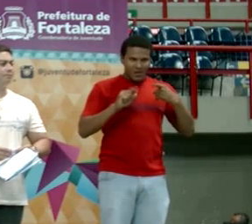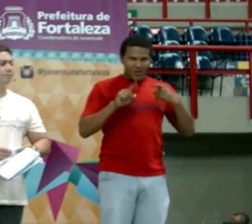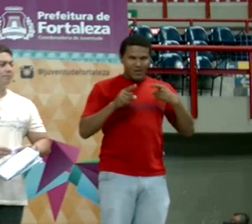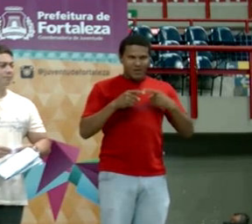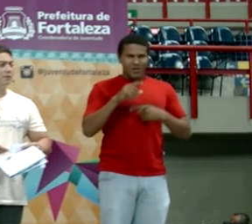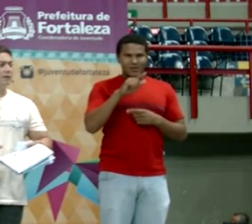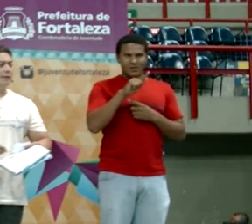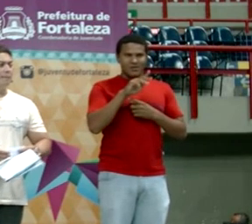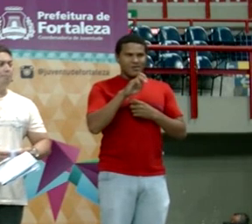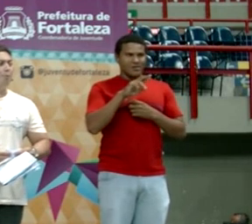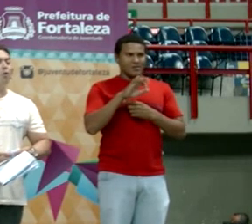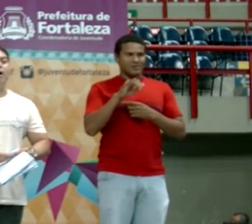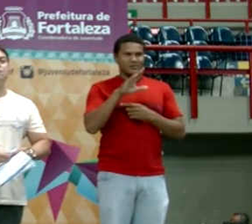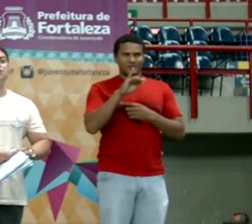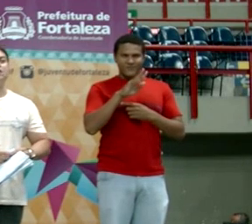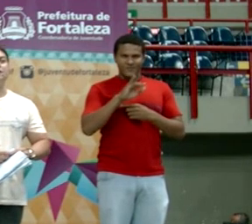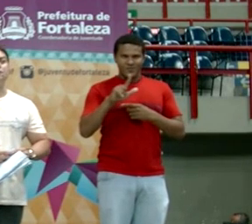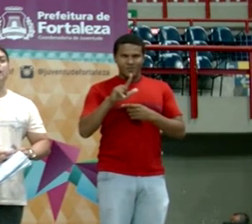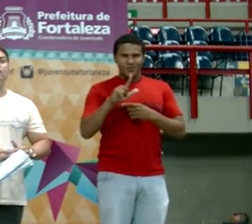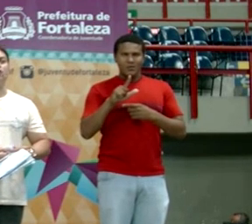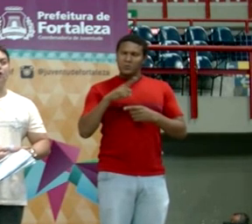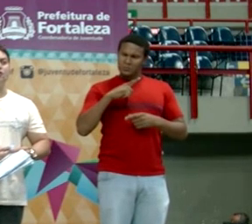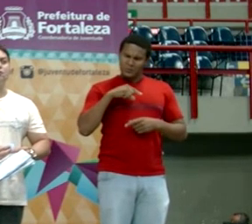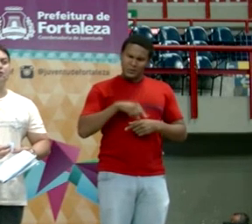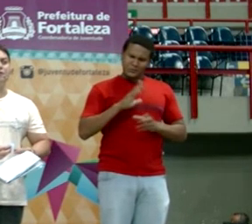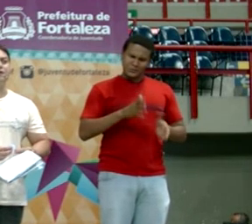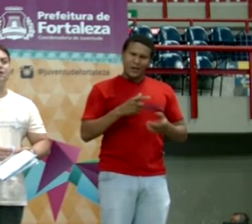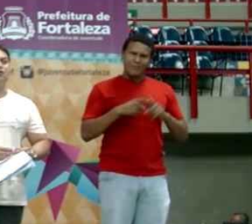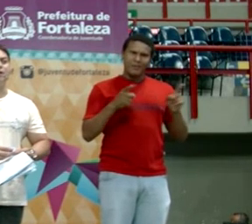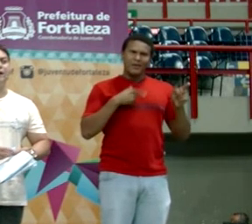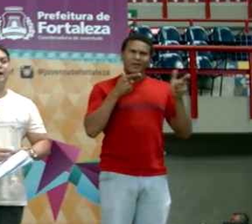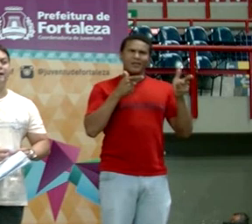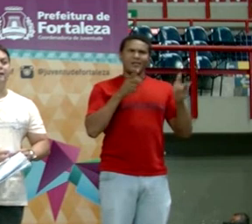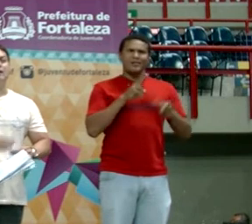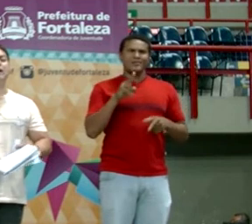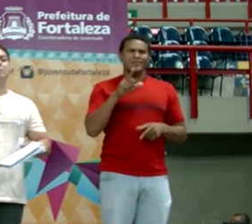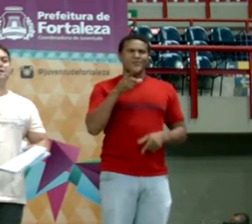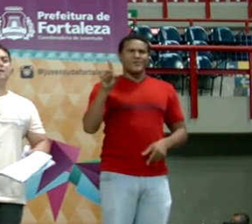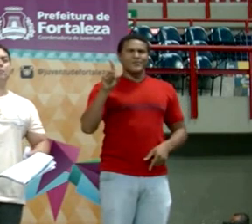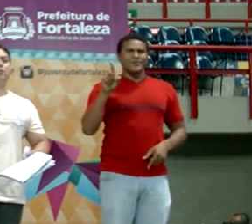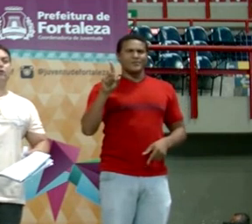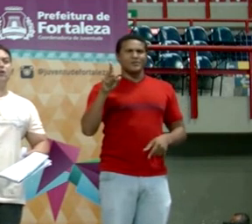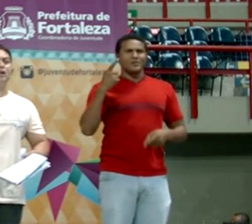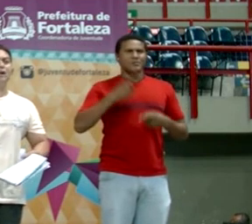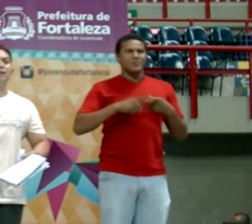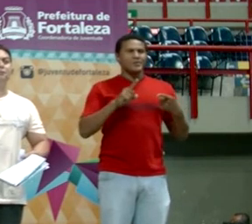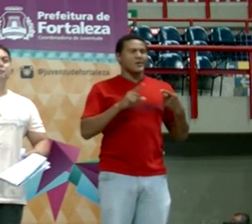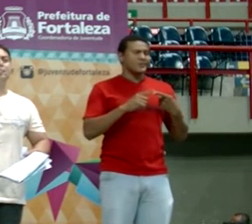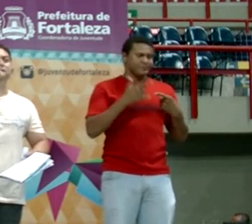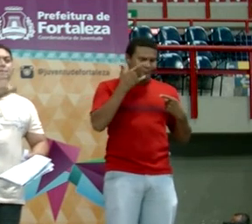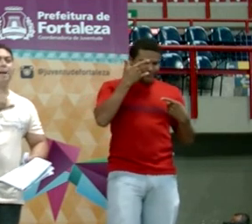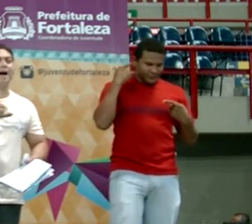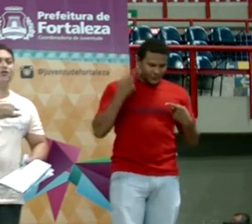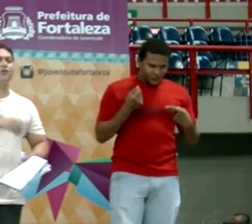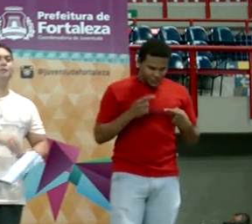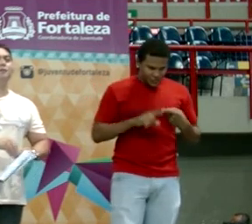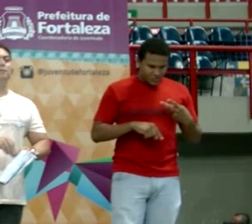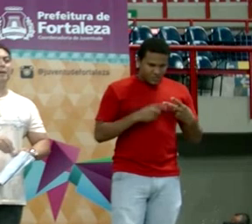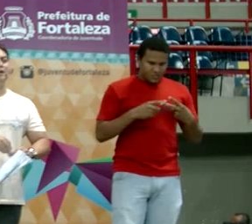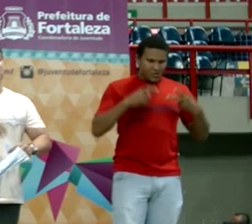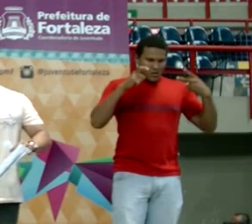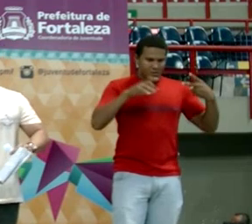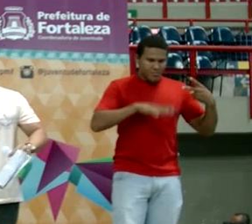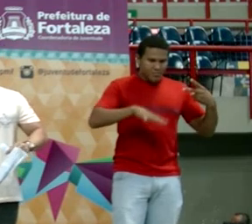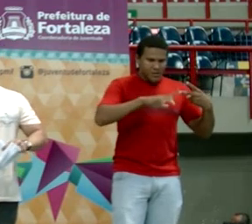urbana. Por quais motivos? Pelos todos os motivos que existe uma guerra. Ambição por dinheiro,